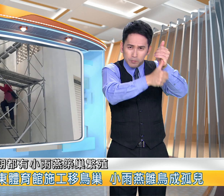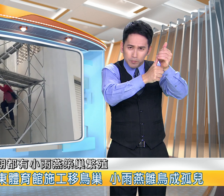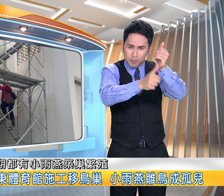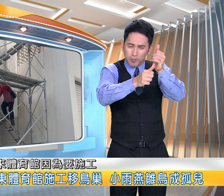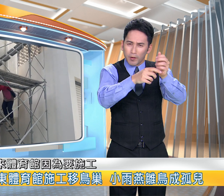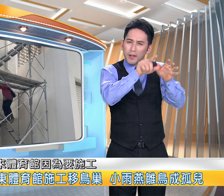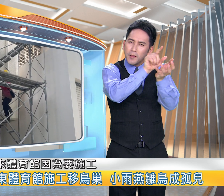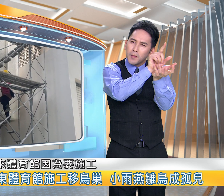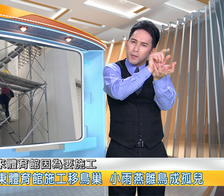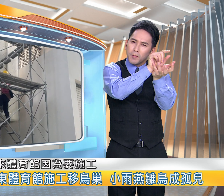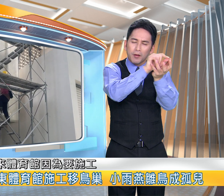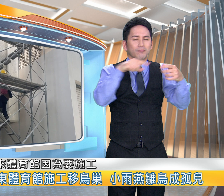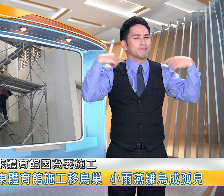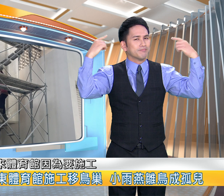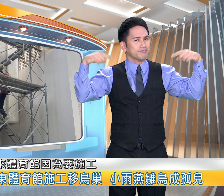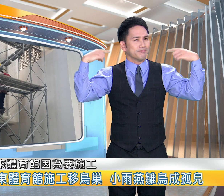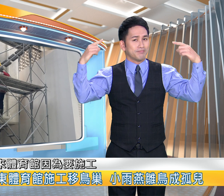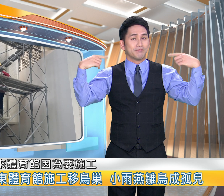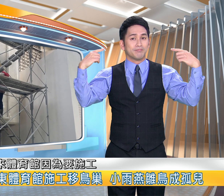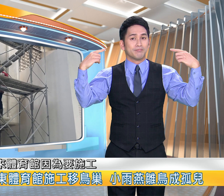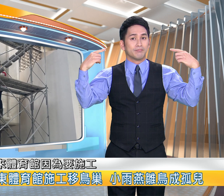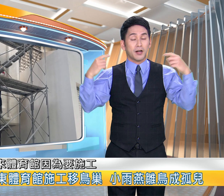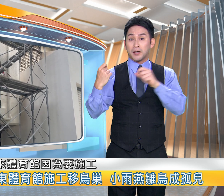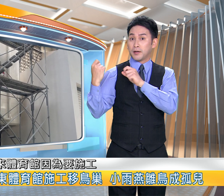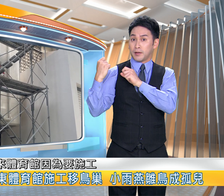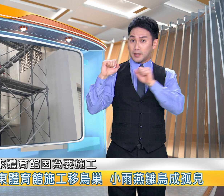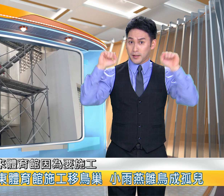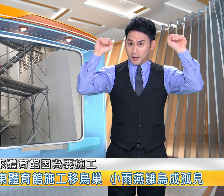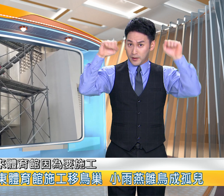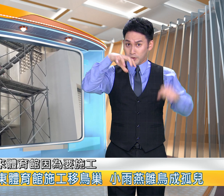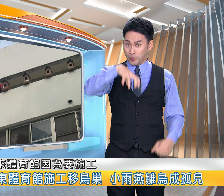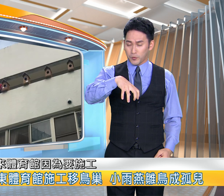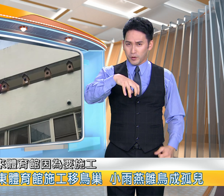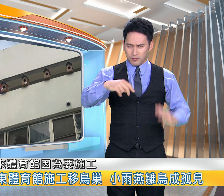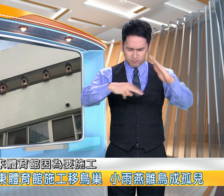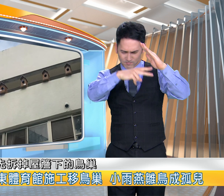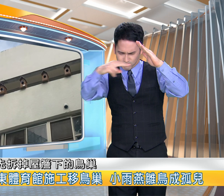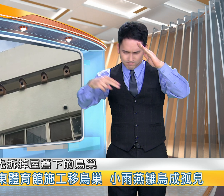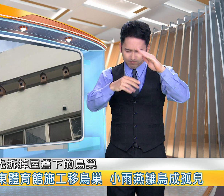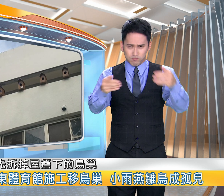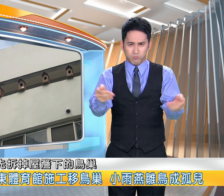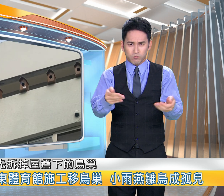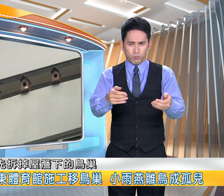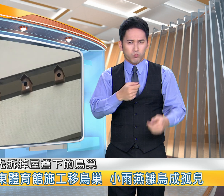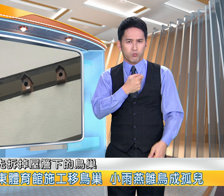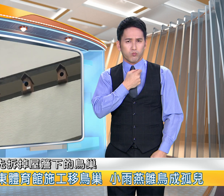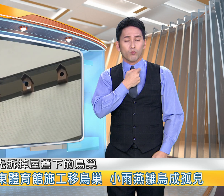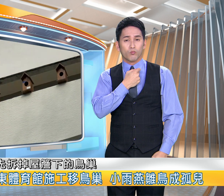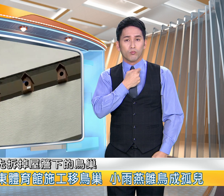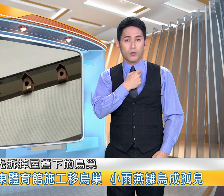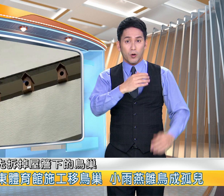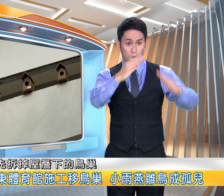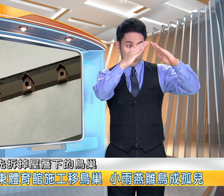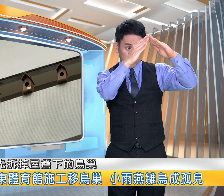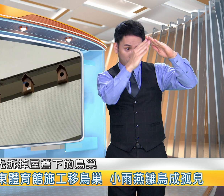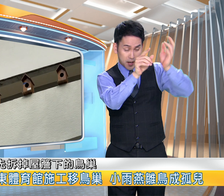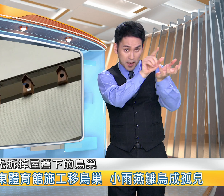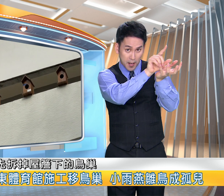来体育馆因为要施工，就先拆掉屋檐下的鸟巢，把小雨燕的